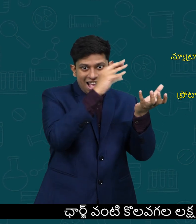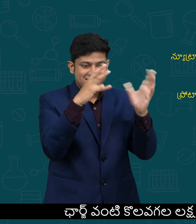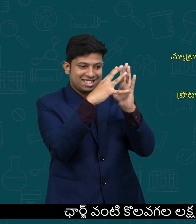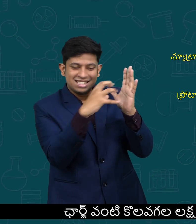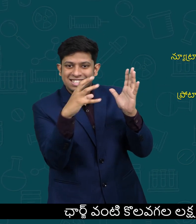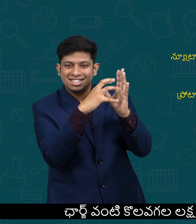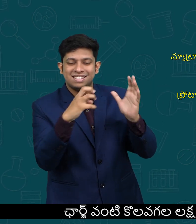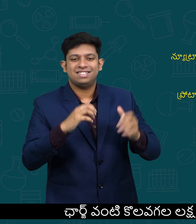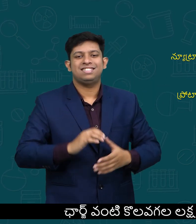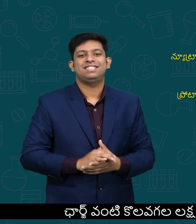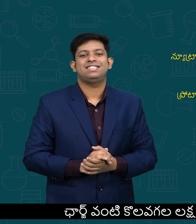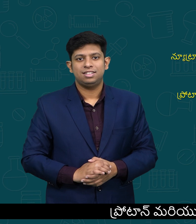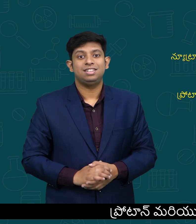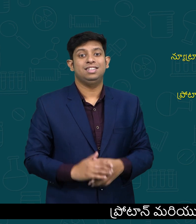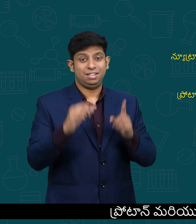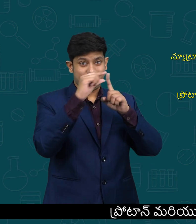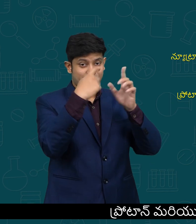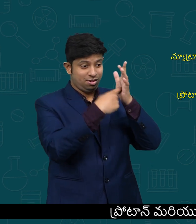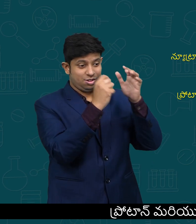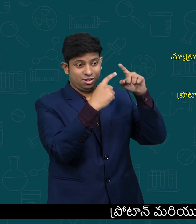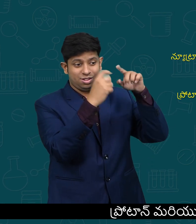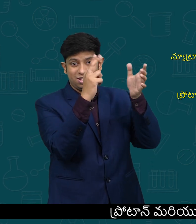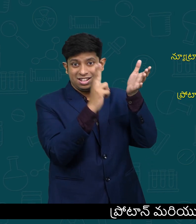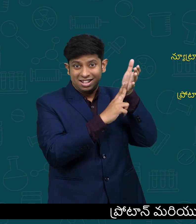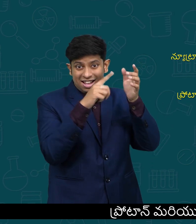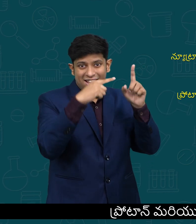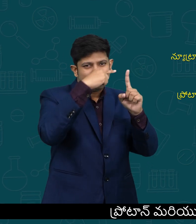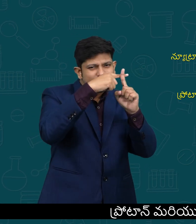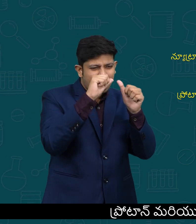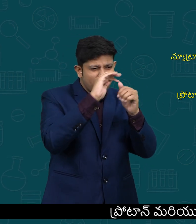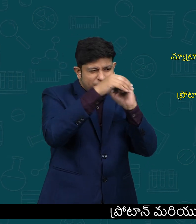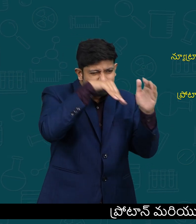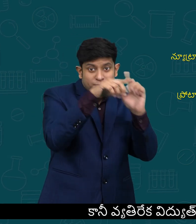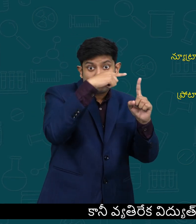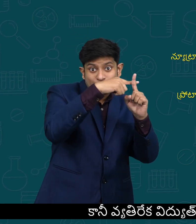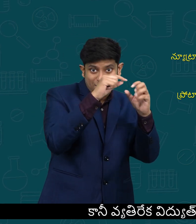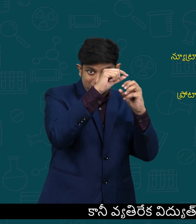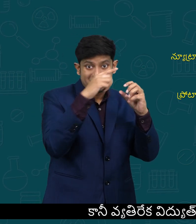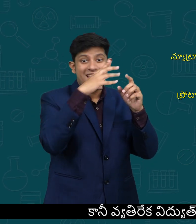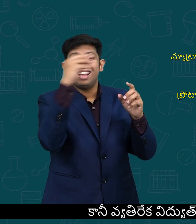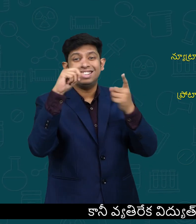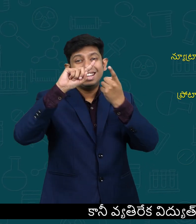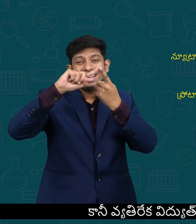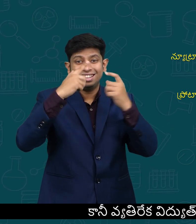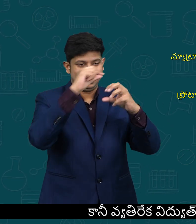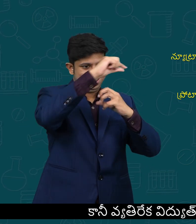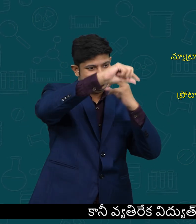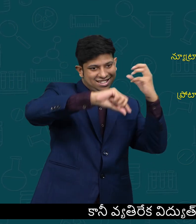పరంగా వివరించబడింది. ప్రోటాన్ మరియు ఎలక్ట్రాన్ సమానమైన కానీ వ్యతిరేక విద్యుత్